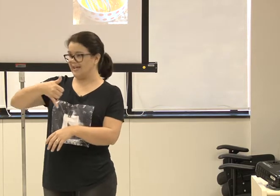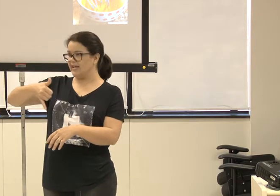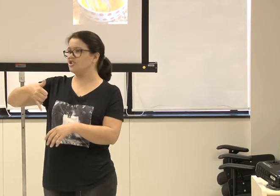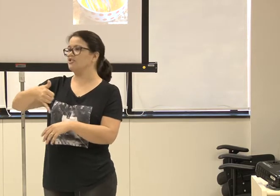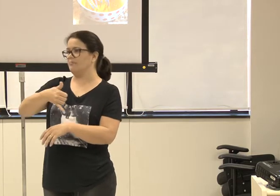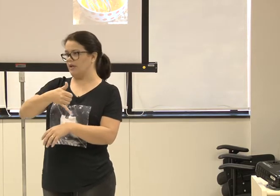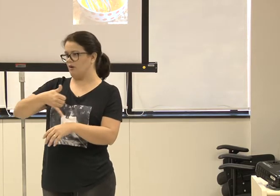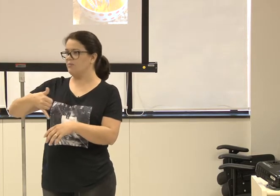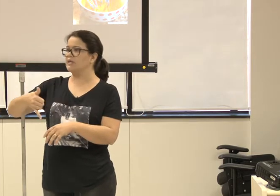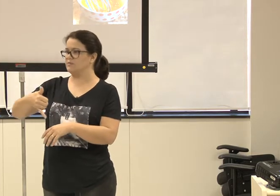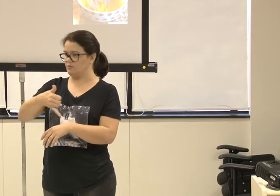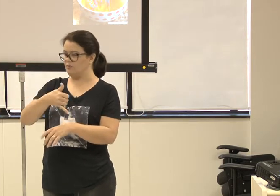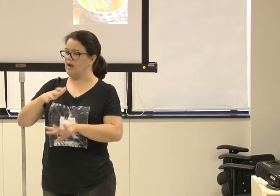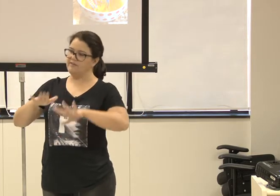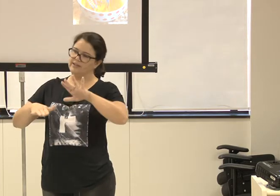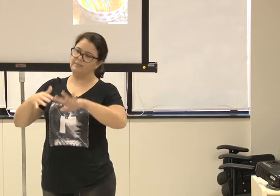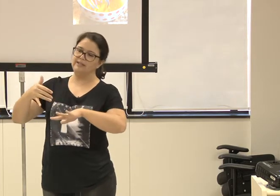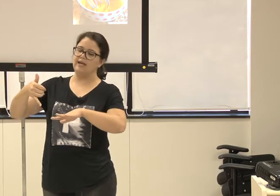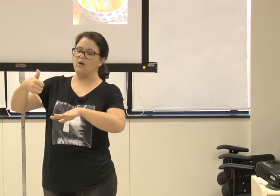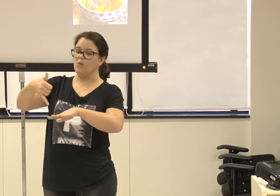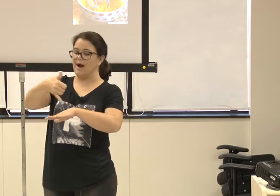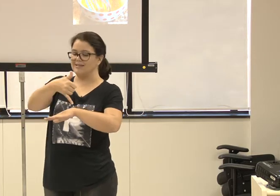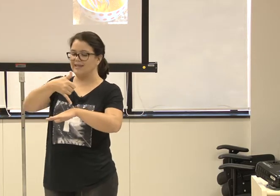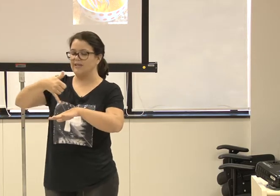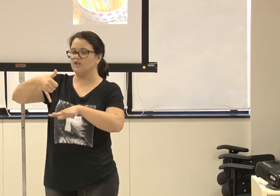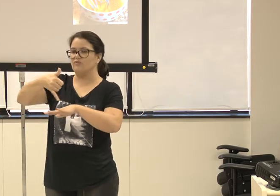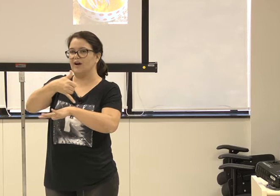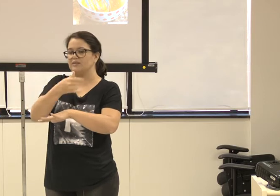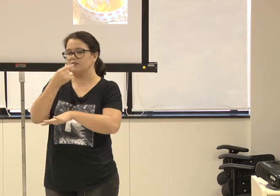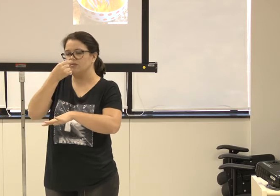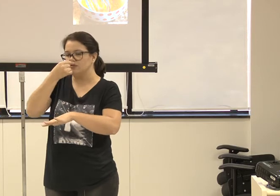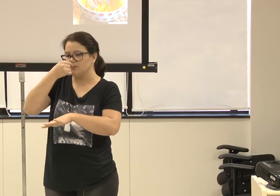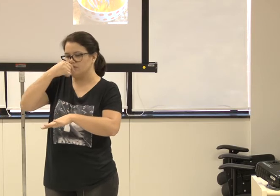Azeite também é o mesmo. Aí vai depender. O azeite eu faço...